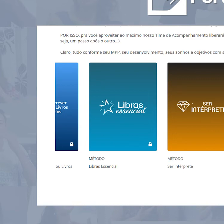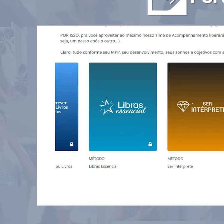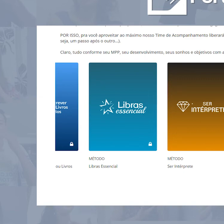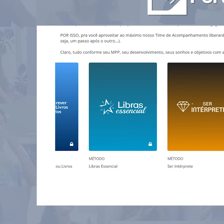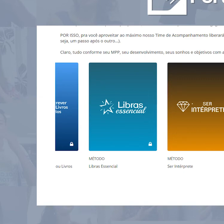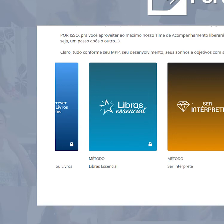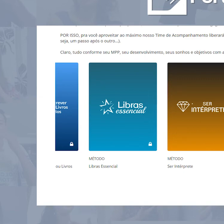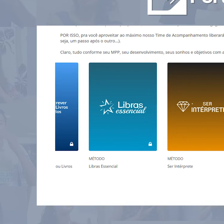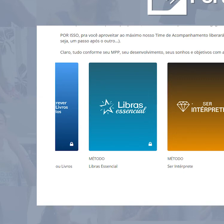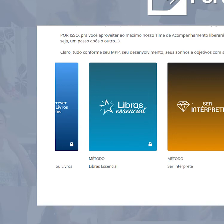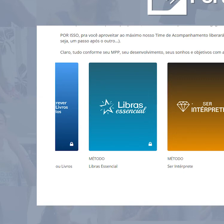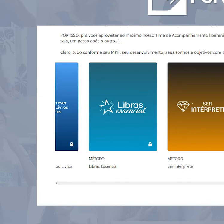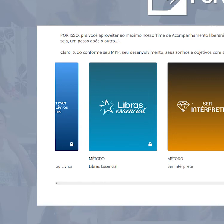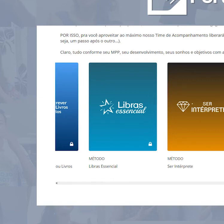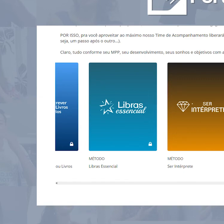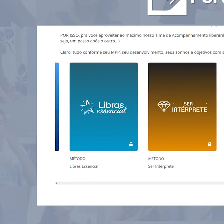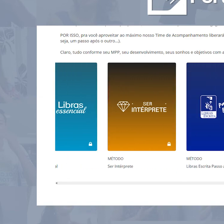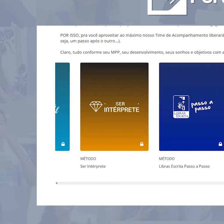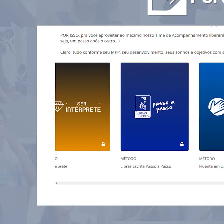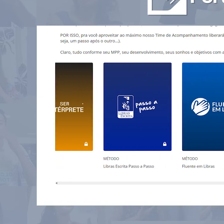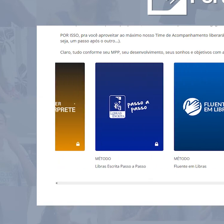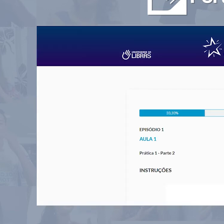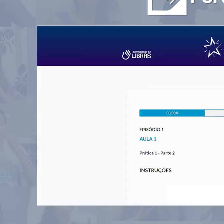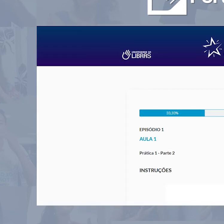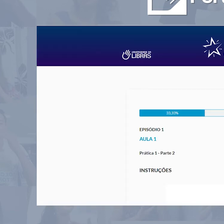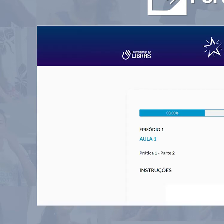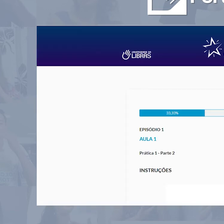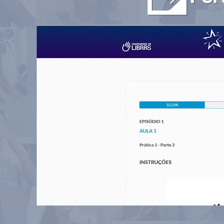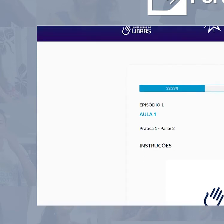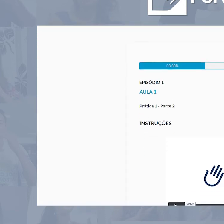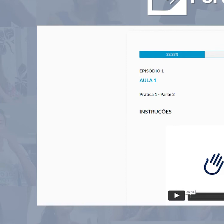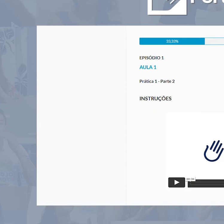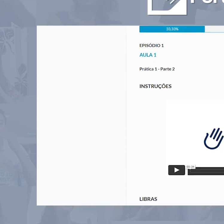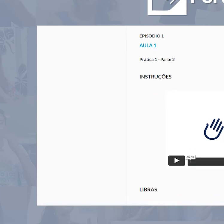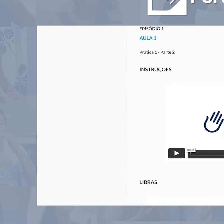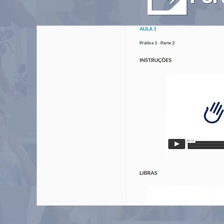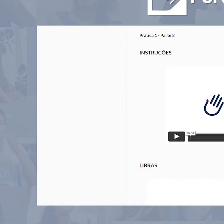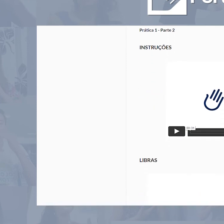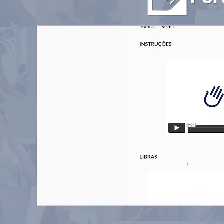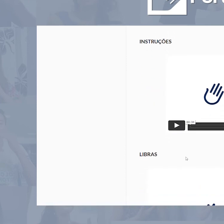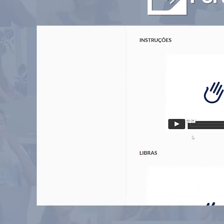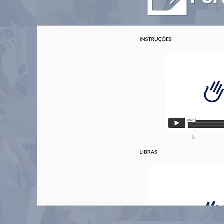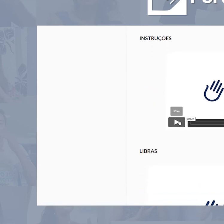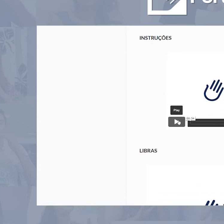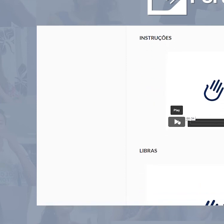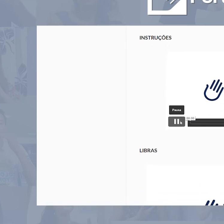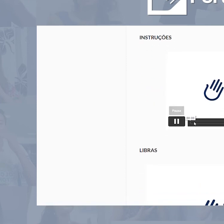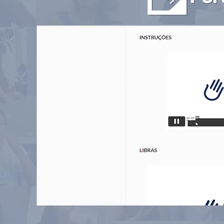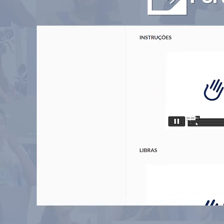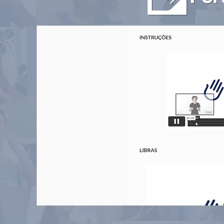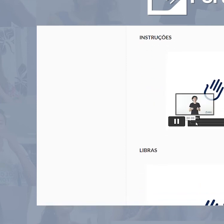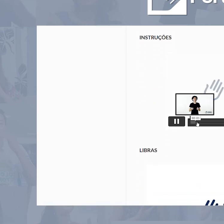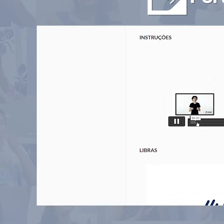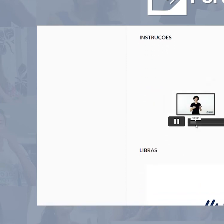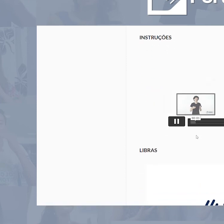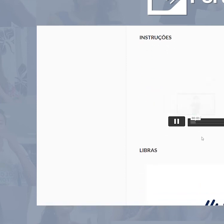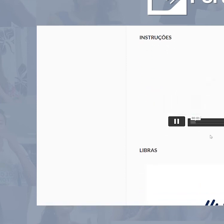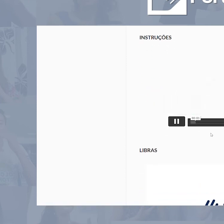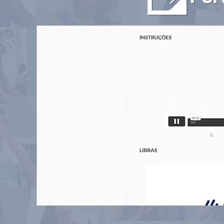desenvolver e avançar, independente do nível que você tem atualmente na Libras. Então, se você está começando agora, já sabe alguma coisa